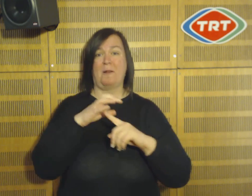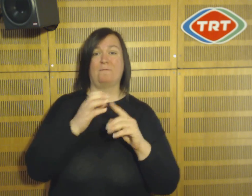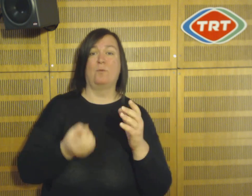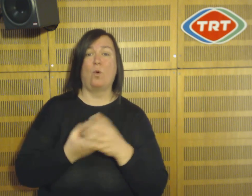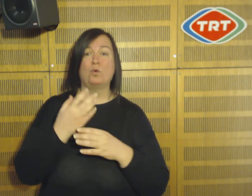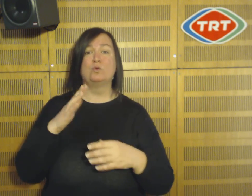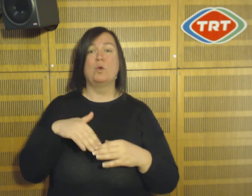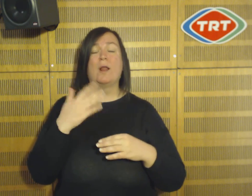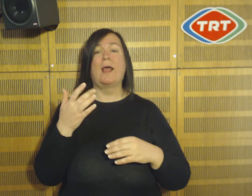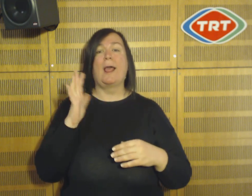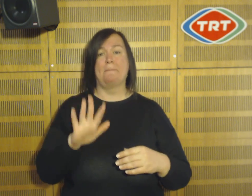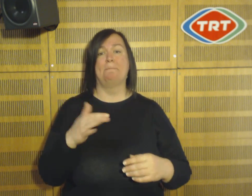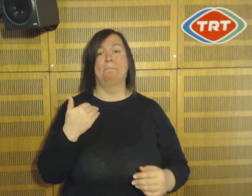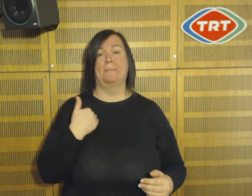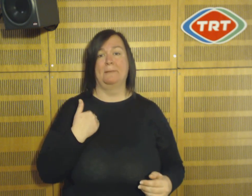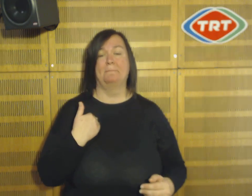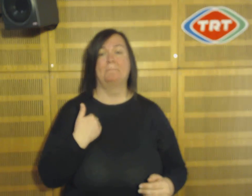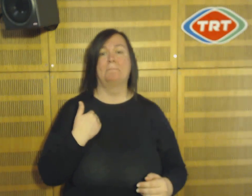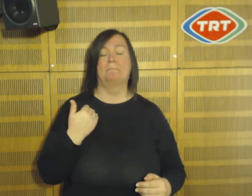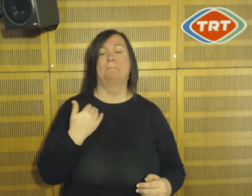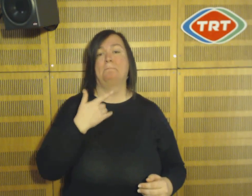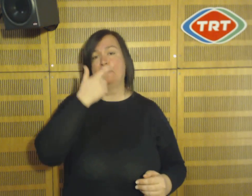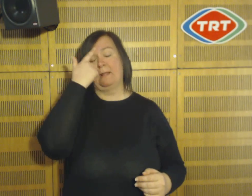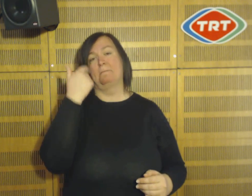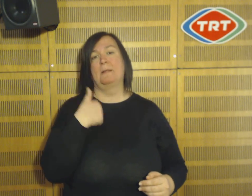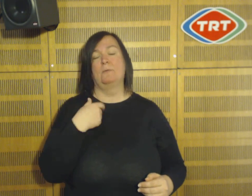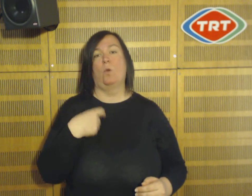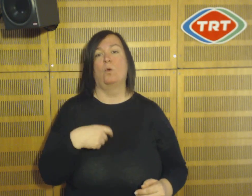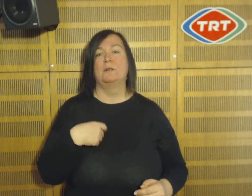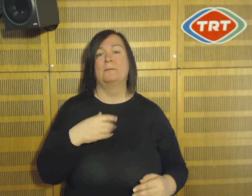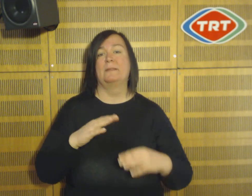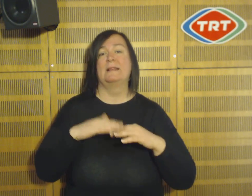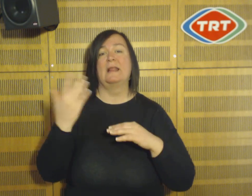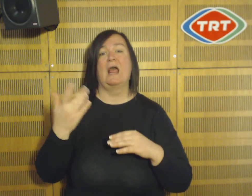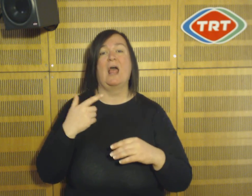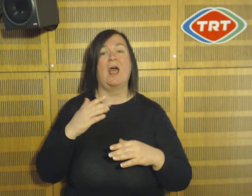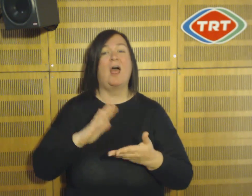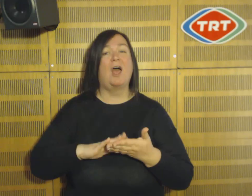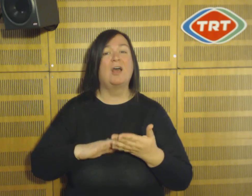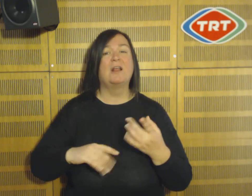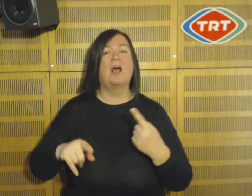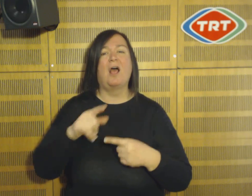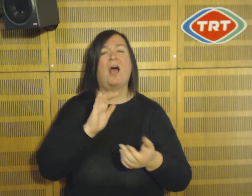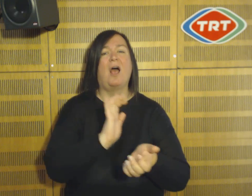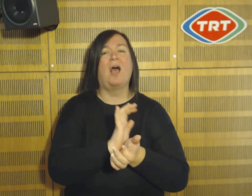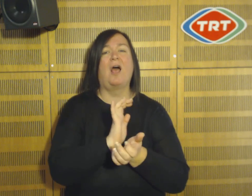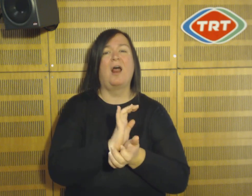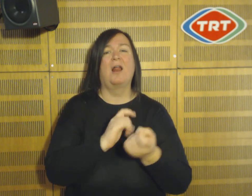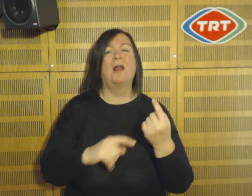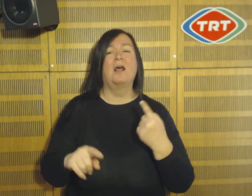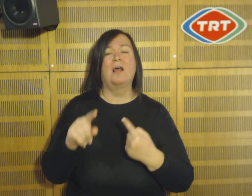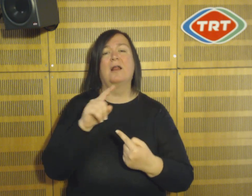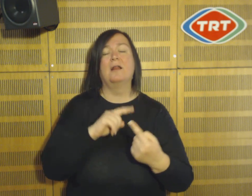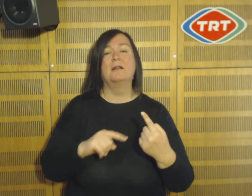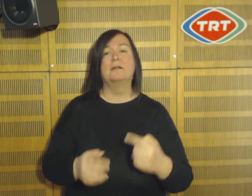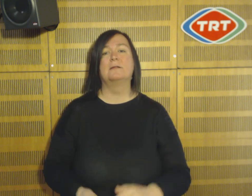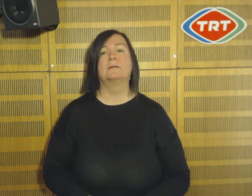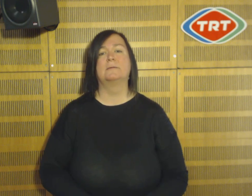özellikle Yani hem benim eee Belki benim özelime diğer arkadaşlarıma ve bireylere ailelere de kısaca Bah bireyler ve aileleri için de tabii